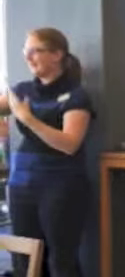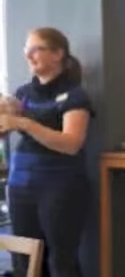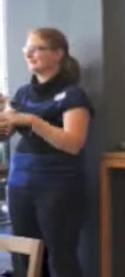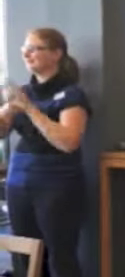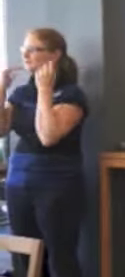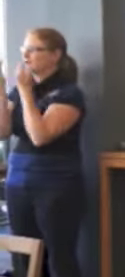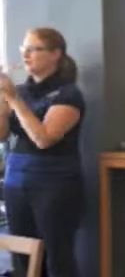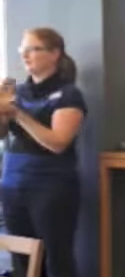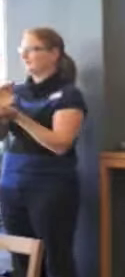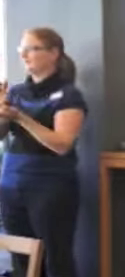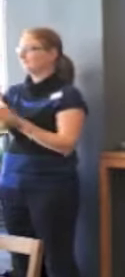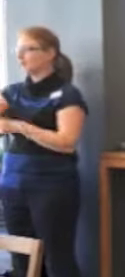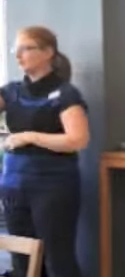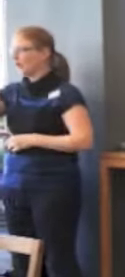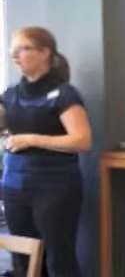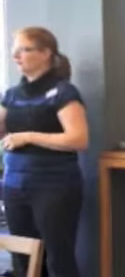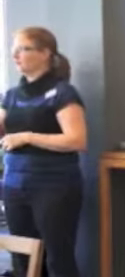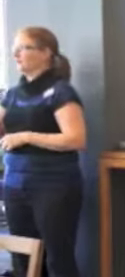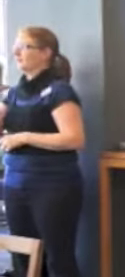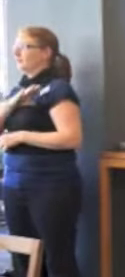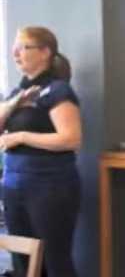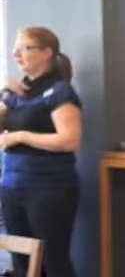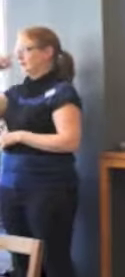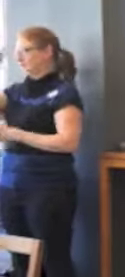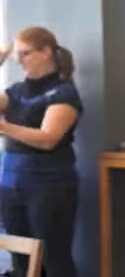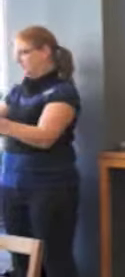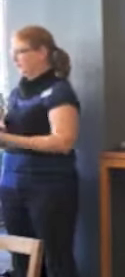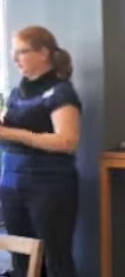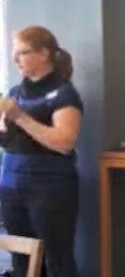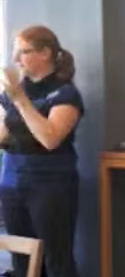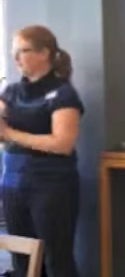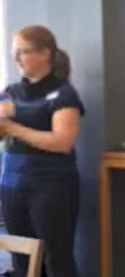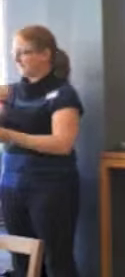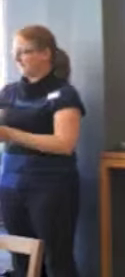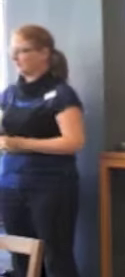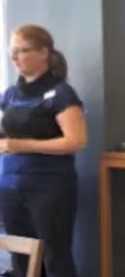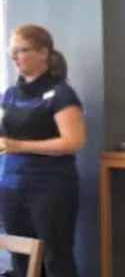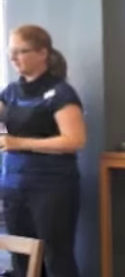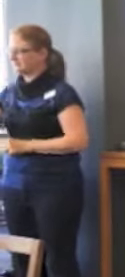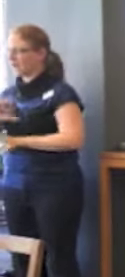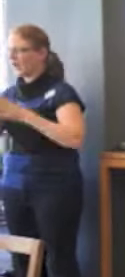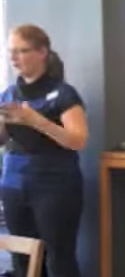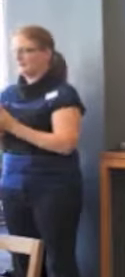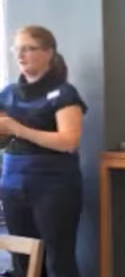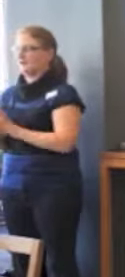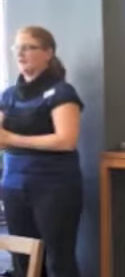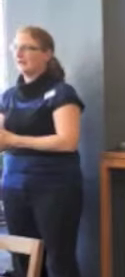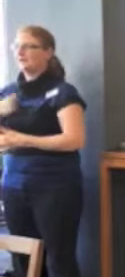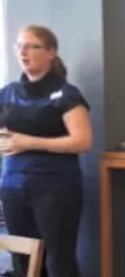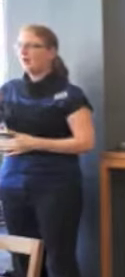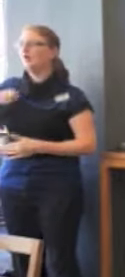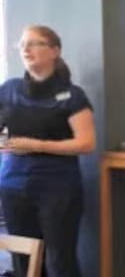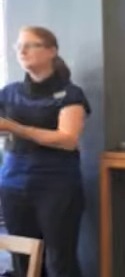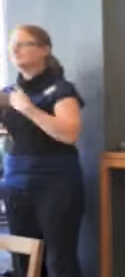som har till huvudsyfte att skapa jobb åt sådana som har svårt att få jobb i den ordinarie arbetsmarknaden eller behålla dem.